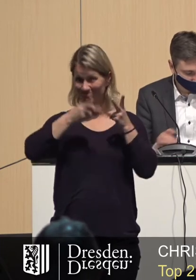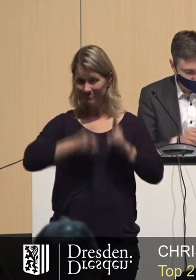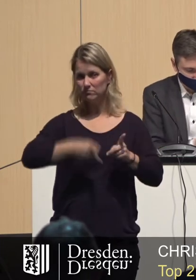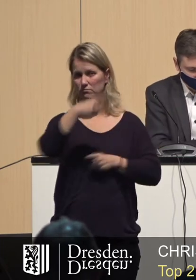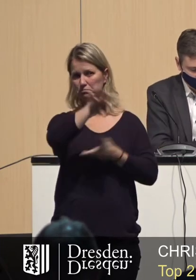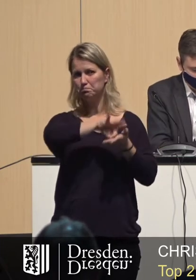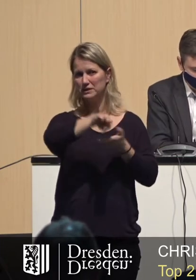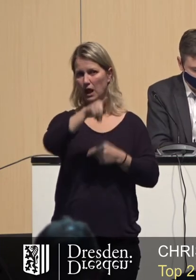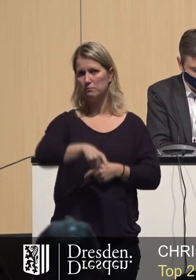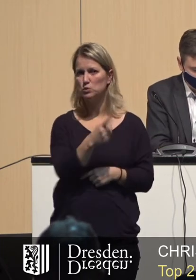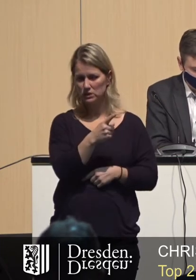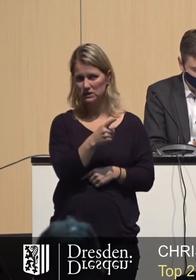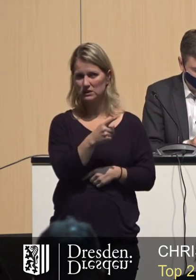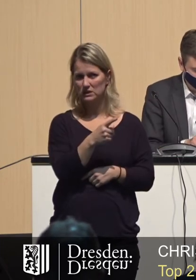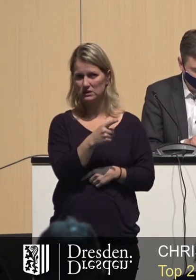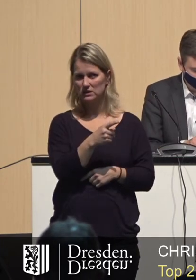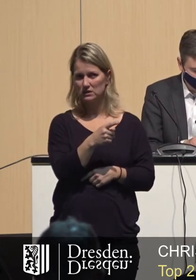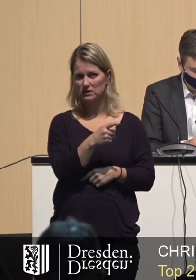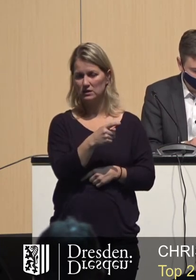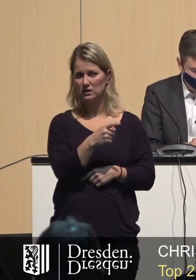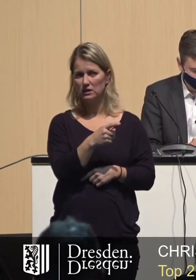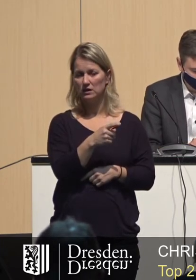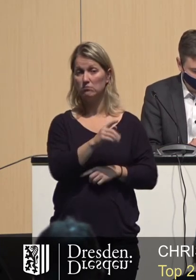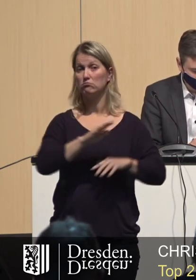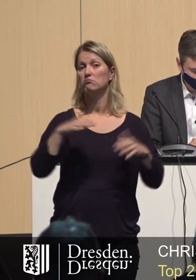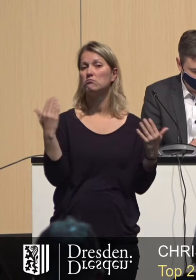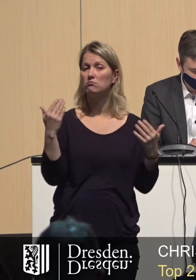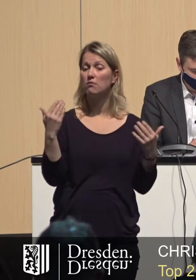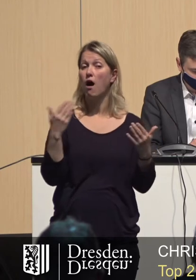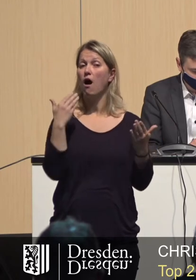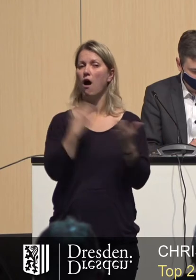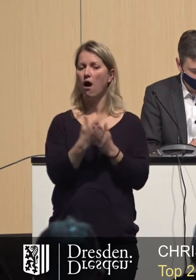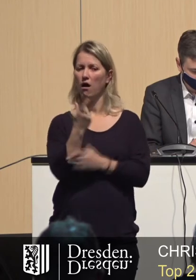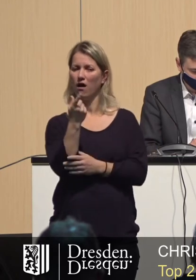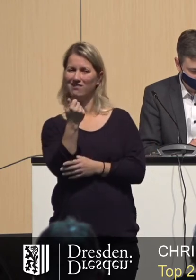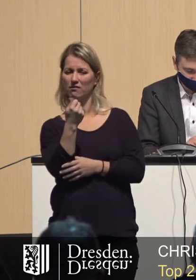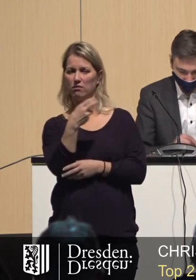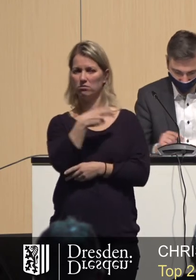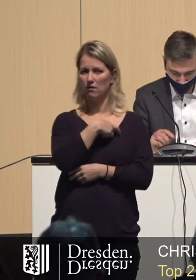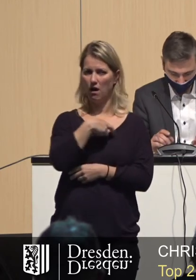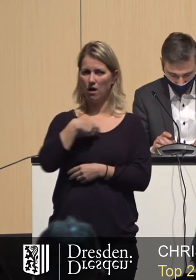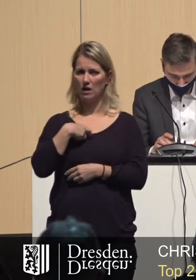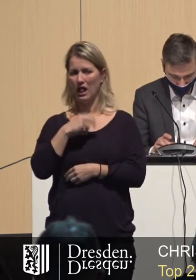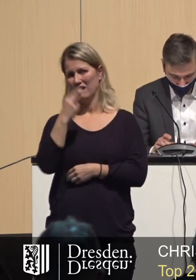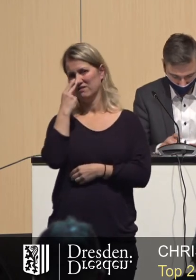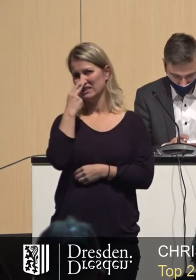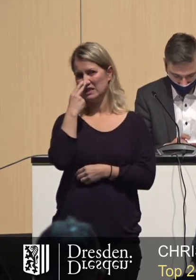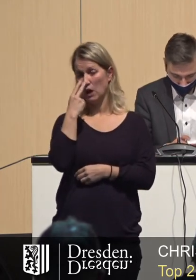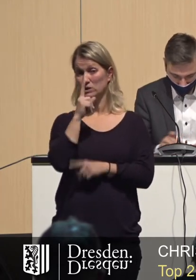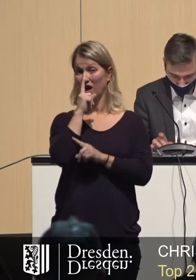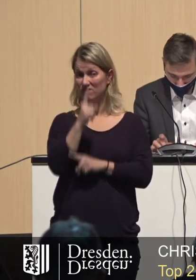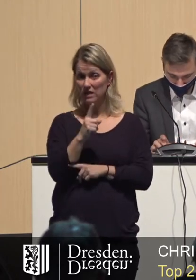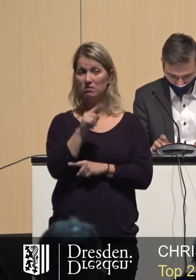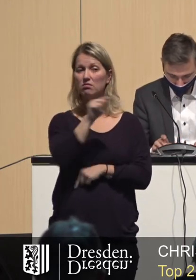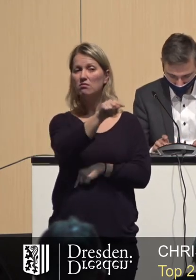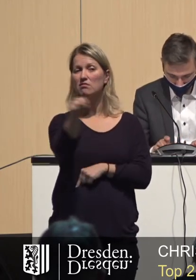Also welche Nachteile über die natürlich auf der Hand liegenden wirtschaftlichen, wenn die Stände nicht das